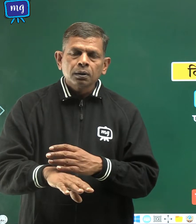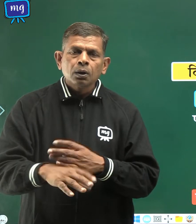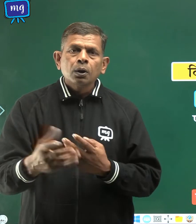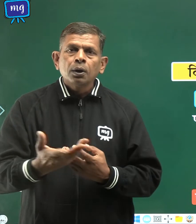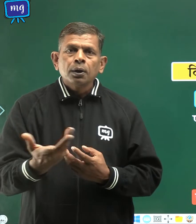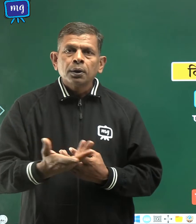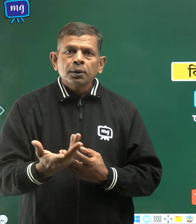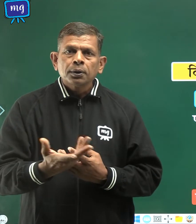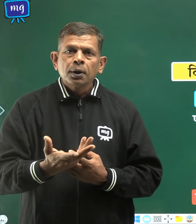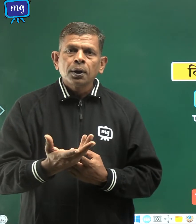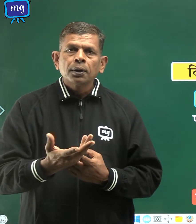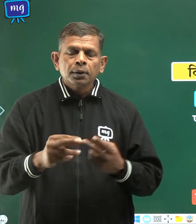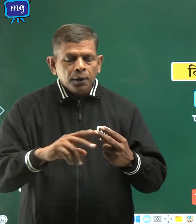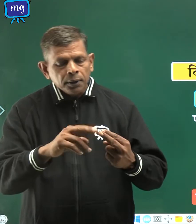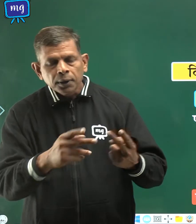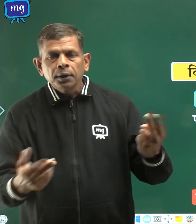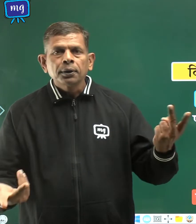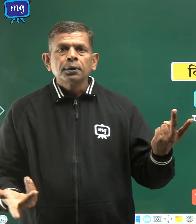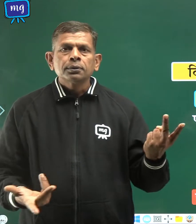कौन कौन सी कृषि पद्धतियाँ होती हैं